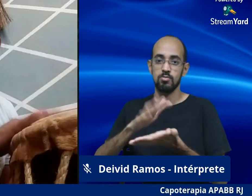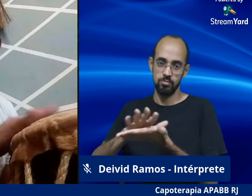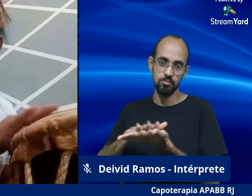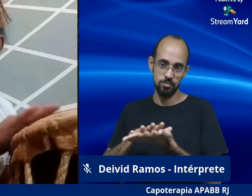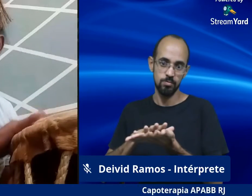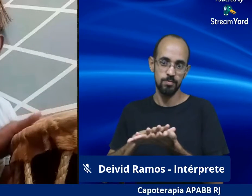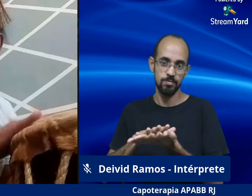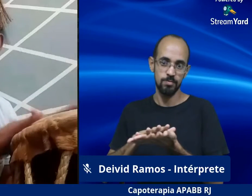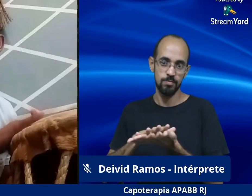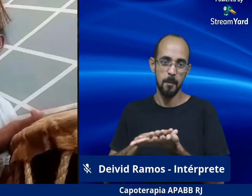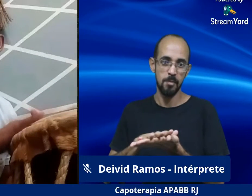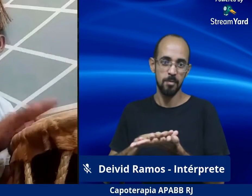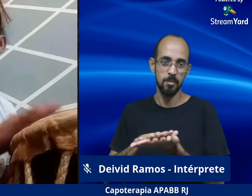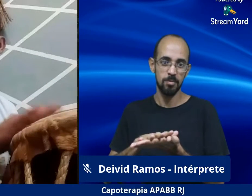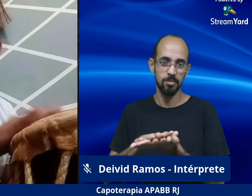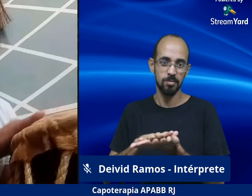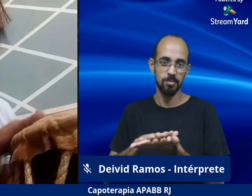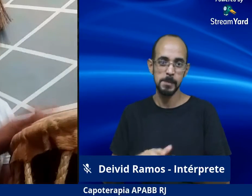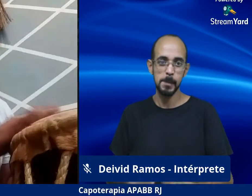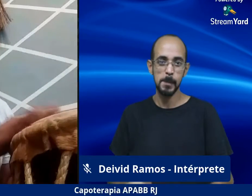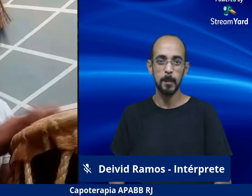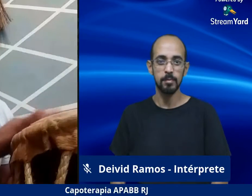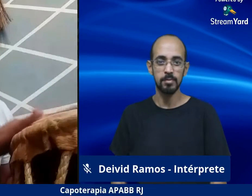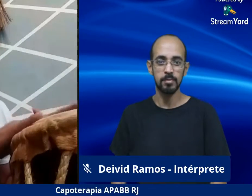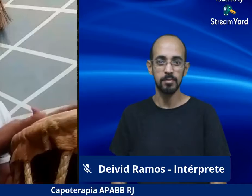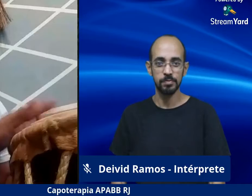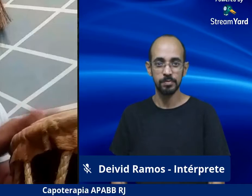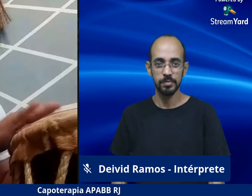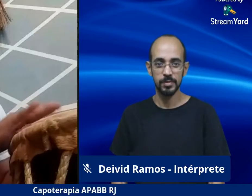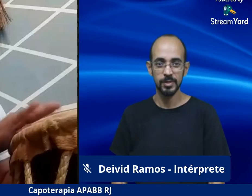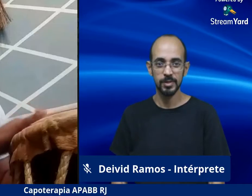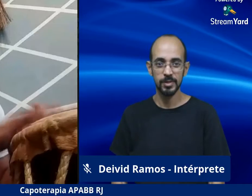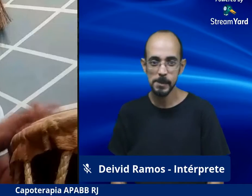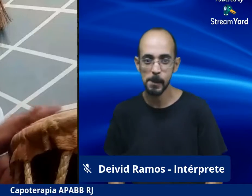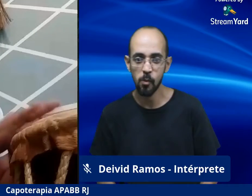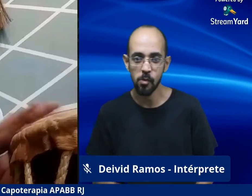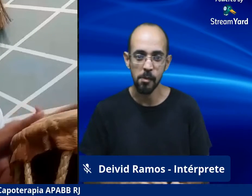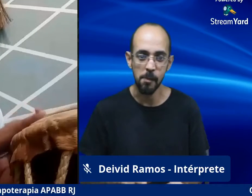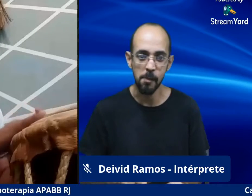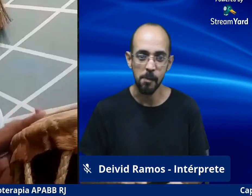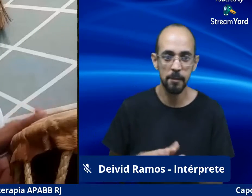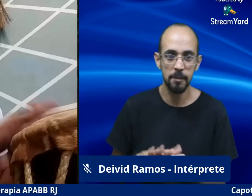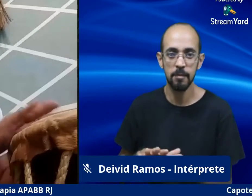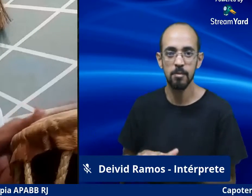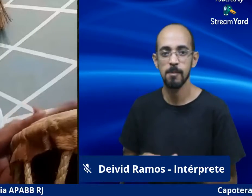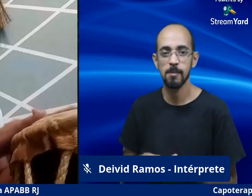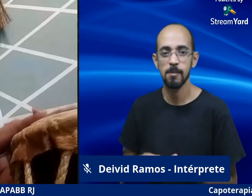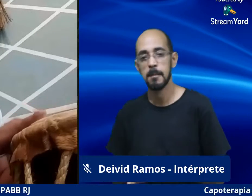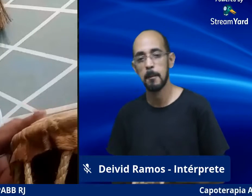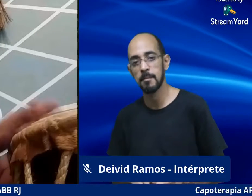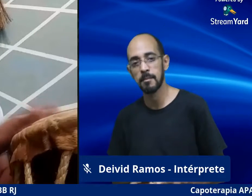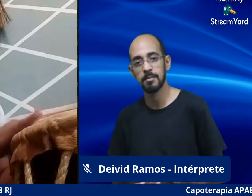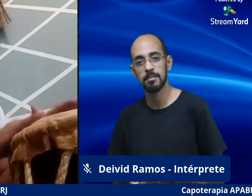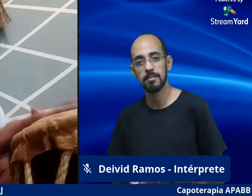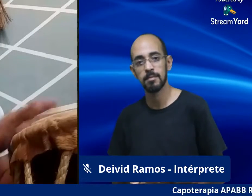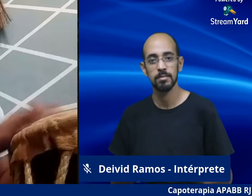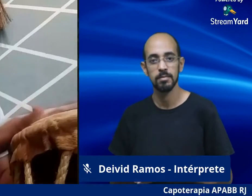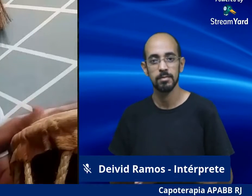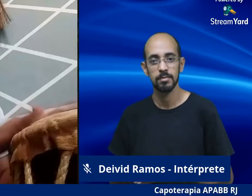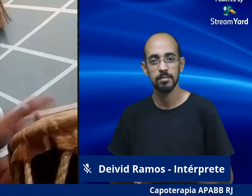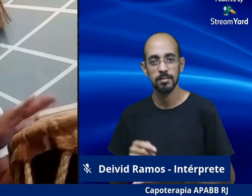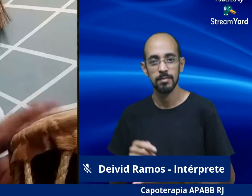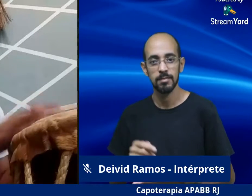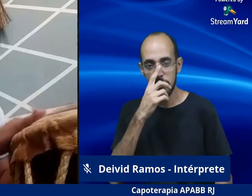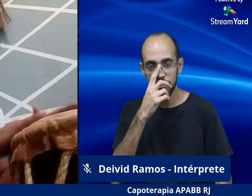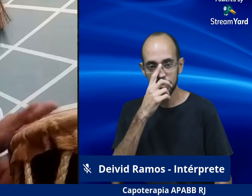Seu guarda civil não quer a roupa no quarador. Seu guarda civil não quer a roupa